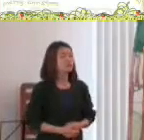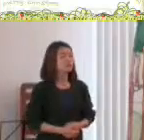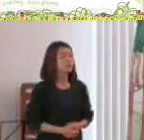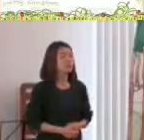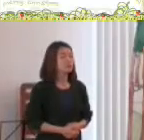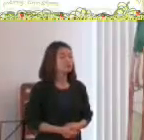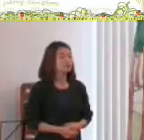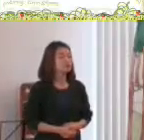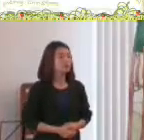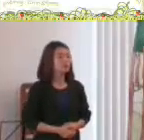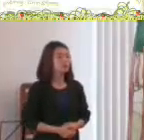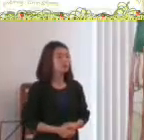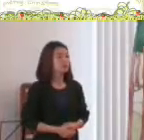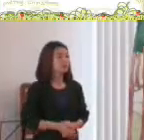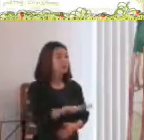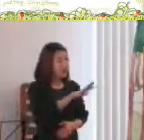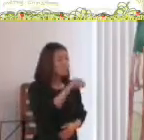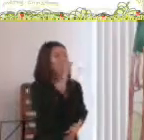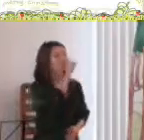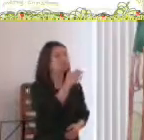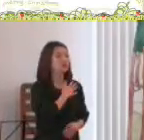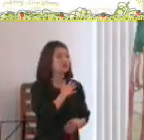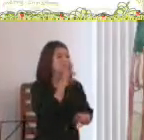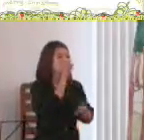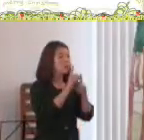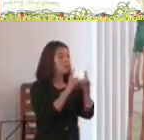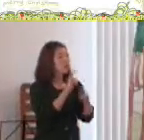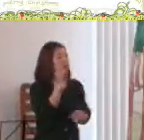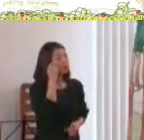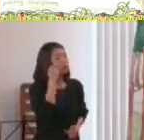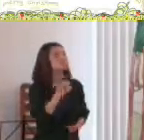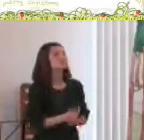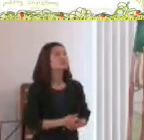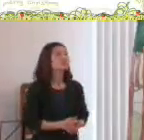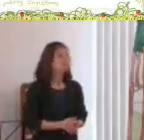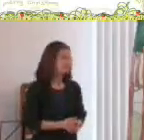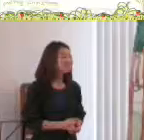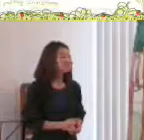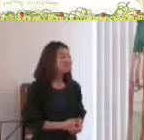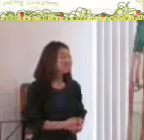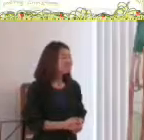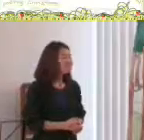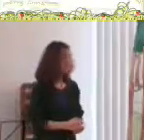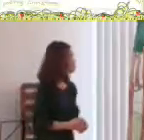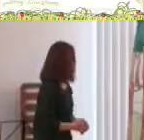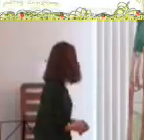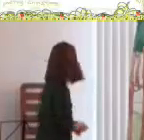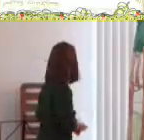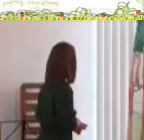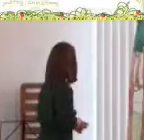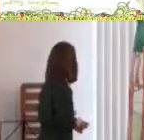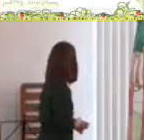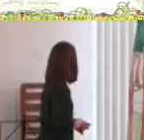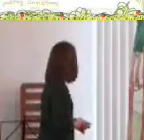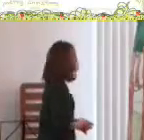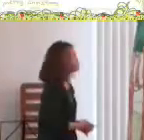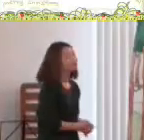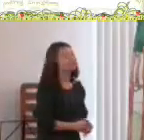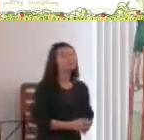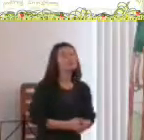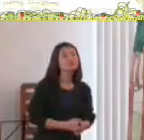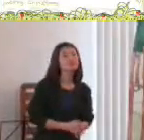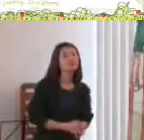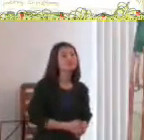この、まあ、4回に現れているように、神様は、一人子イエス・キリストをこの地